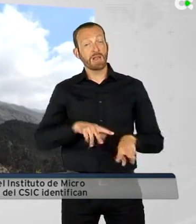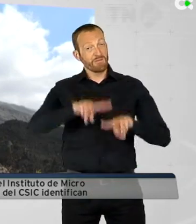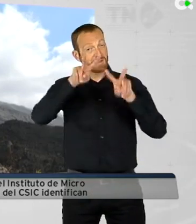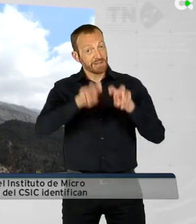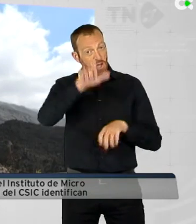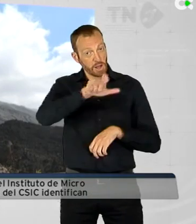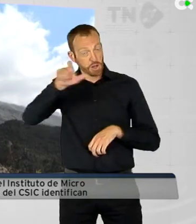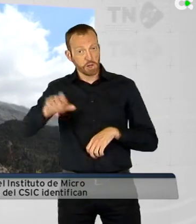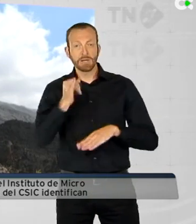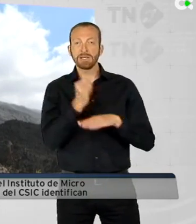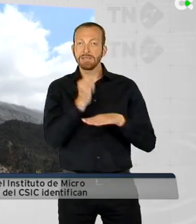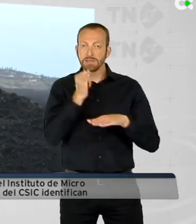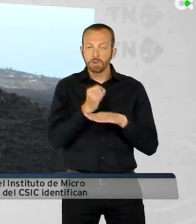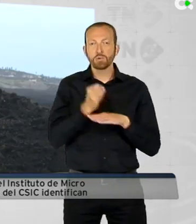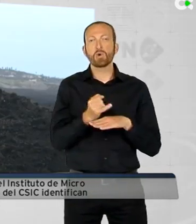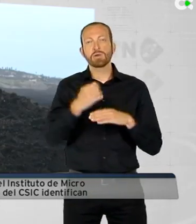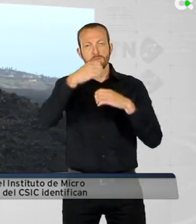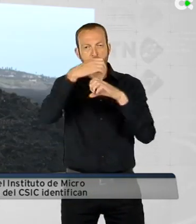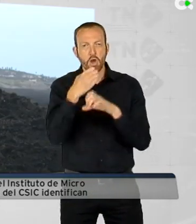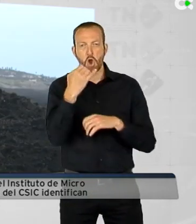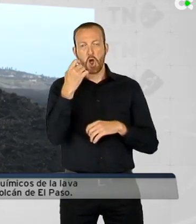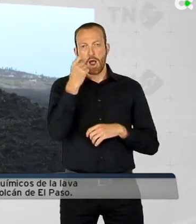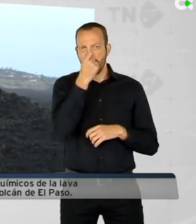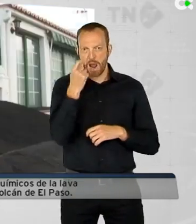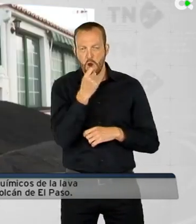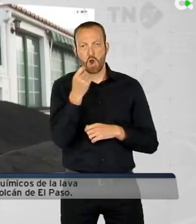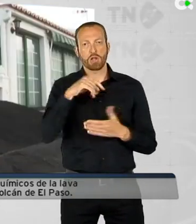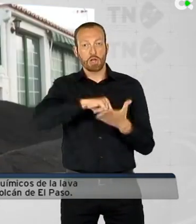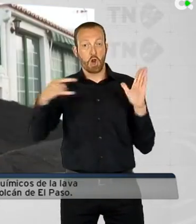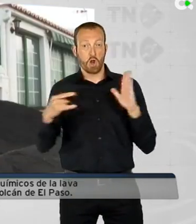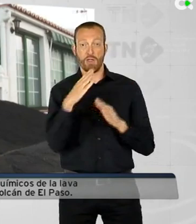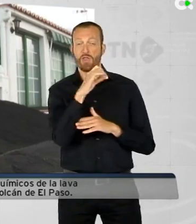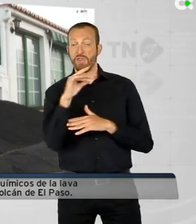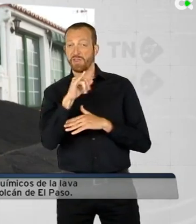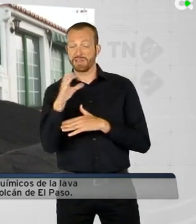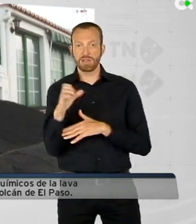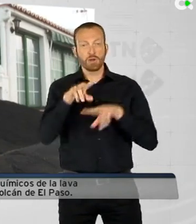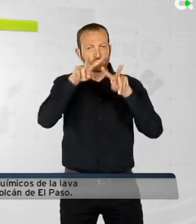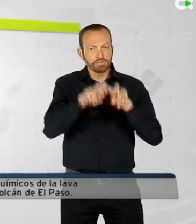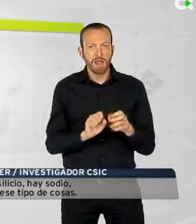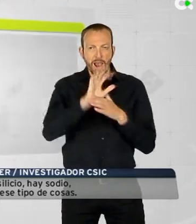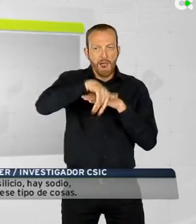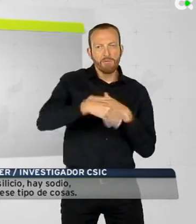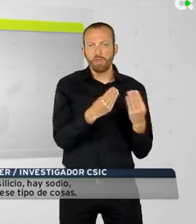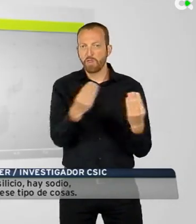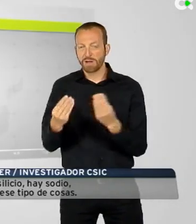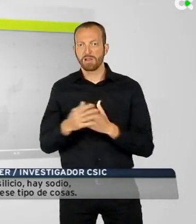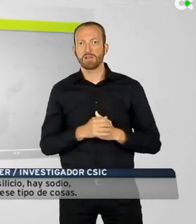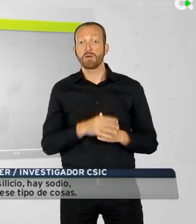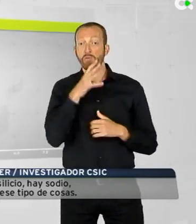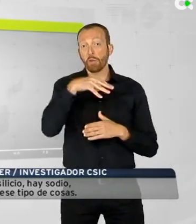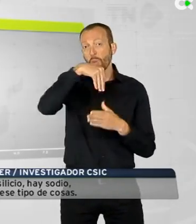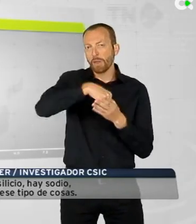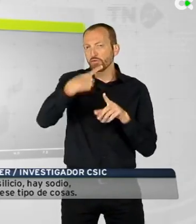Investigadores del Instituto de Micro y Nanotecnología del CSIC identifican los elementos químicos de la lava y ceniza del volcán del Paso. Hay oxígeno,